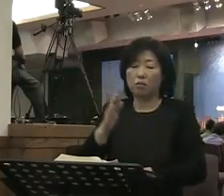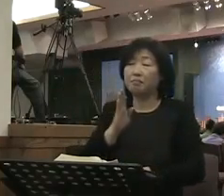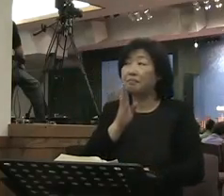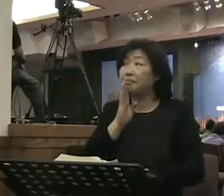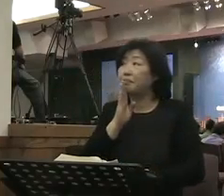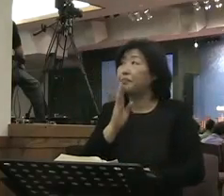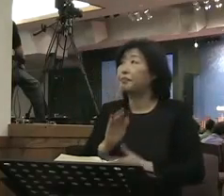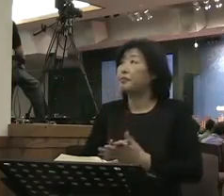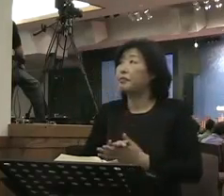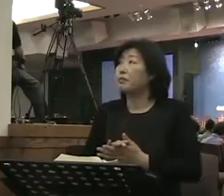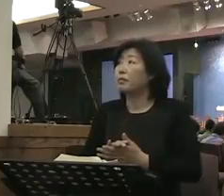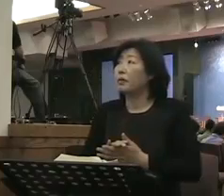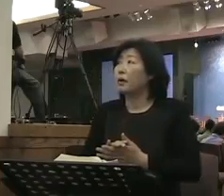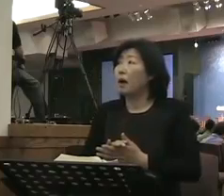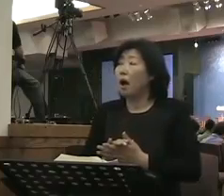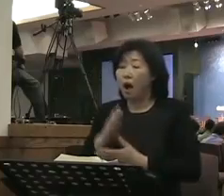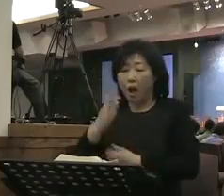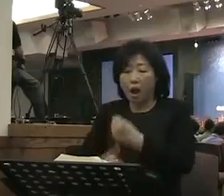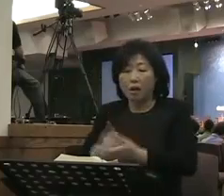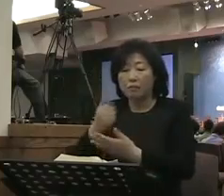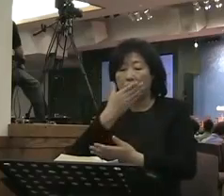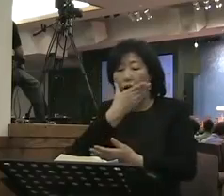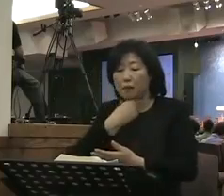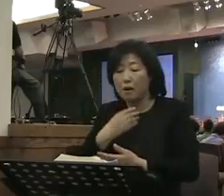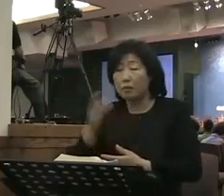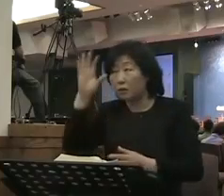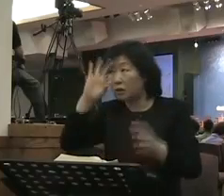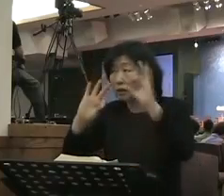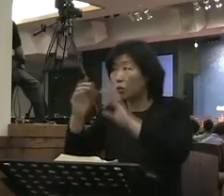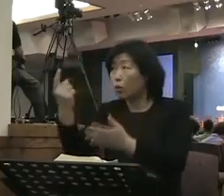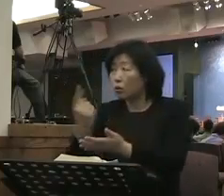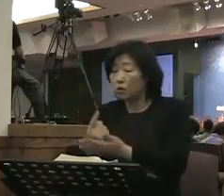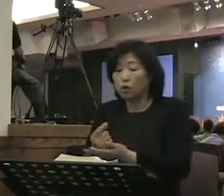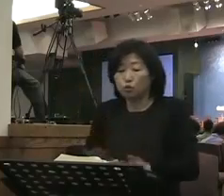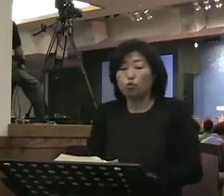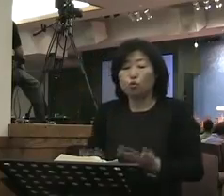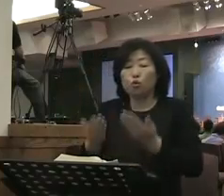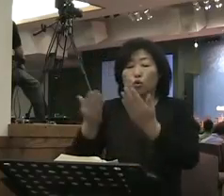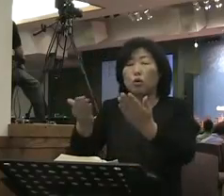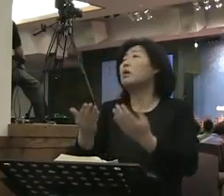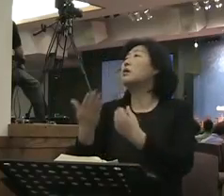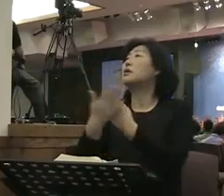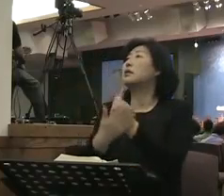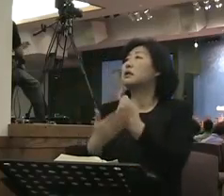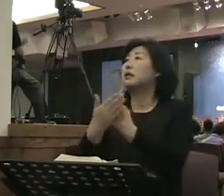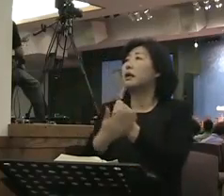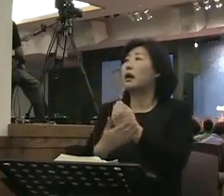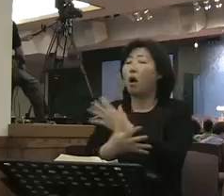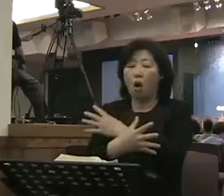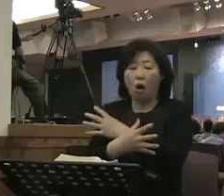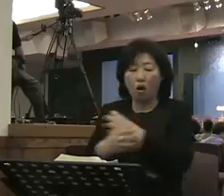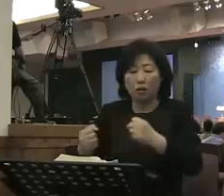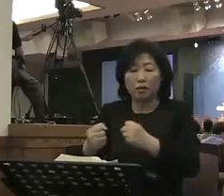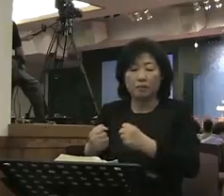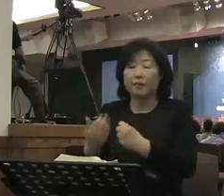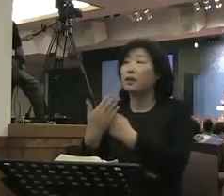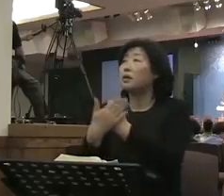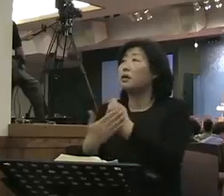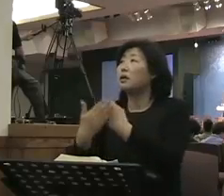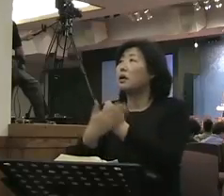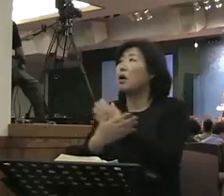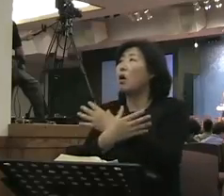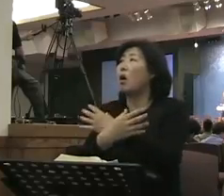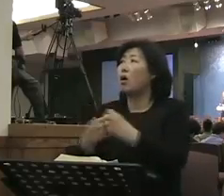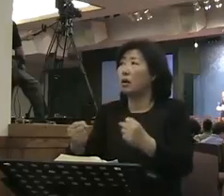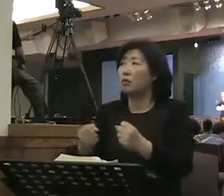하나님께서 아브라함을 찾아오시어서 주신 것이 무엇입니까? 은혜의 언약이었습니다. 은혜의